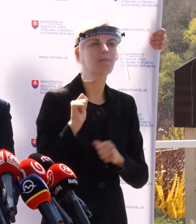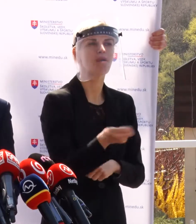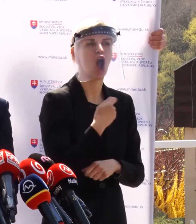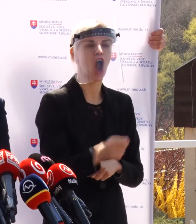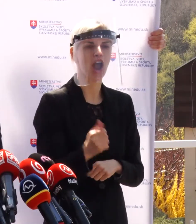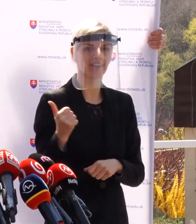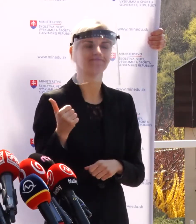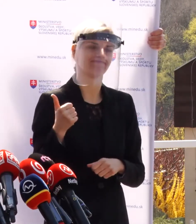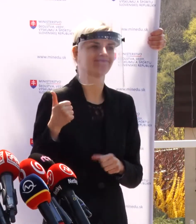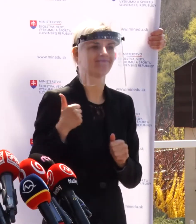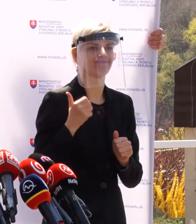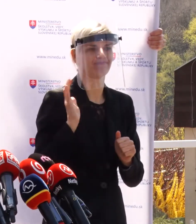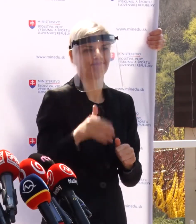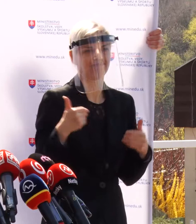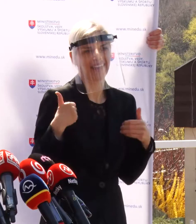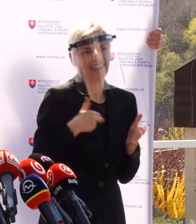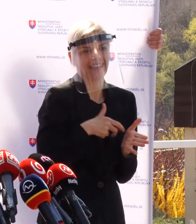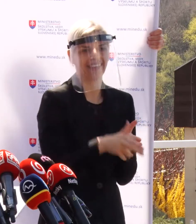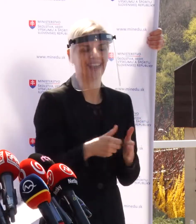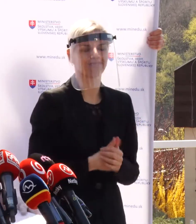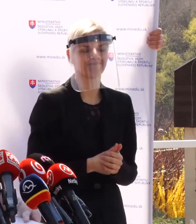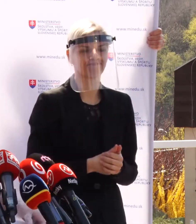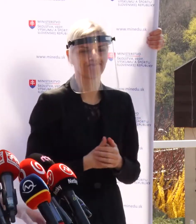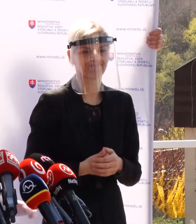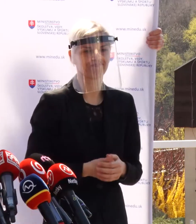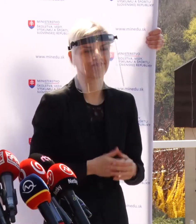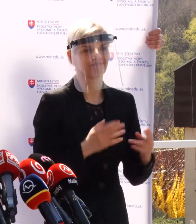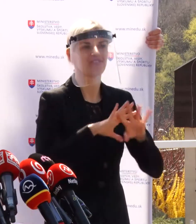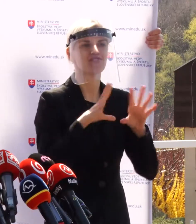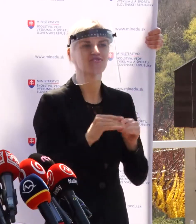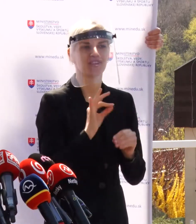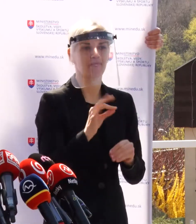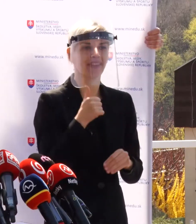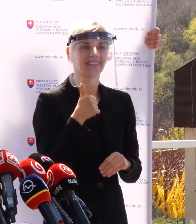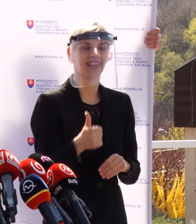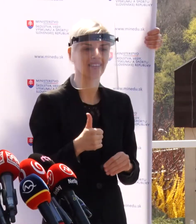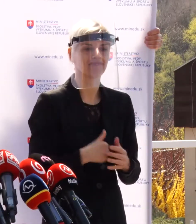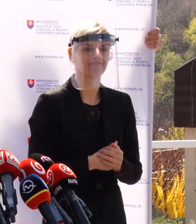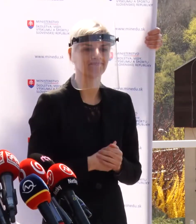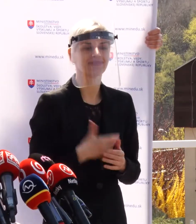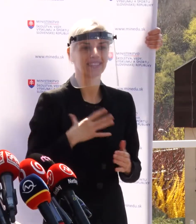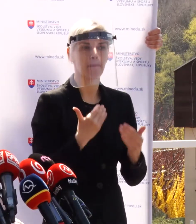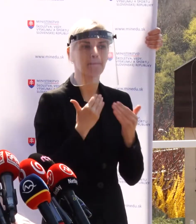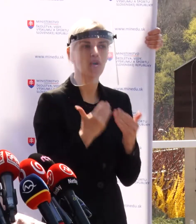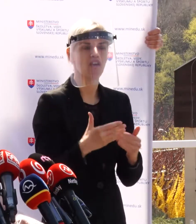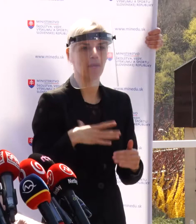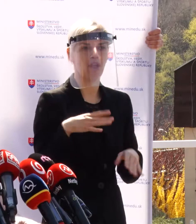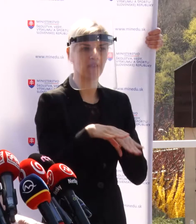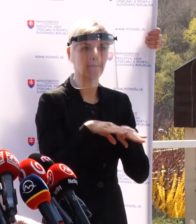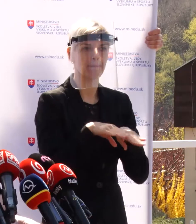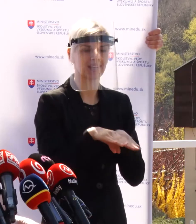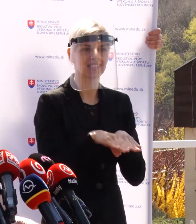páči, pani riaditeľka, máš slovo. V prvom rade prajem všetkým dobrý deň. Dovolte, aby som poďakovala pánovi